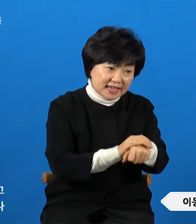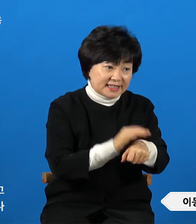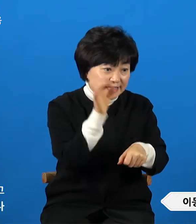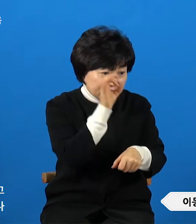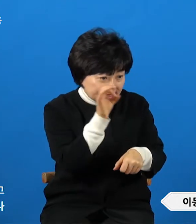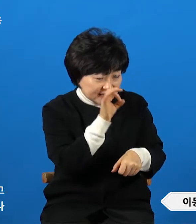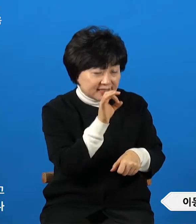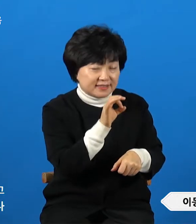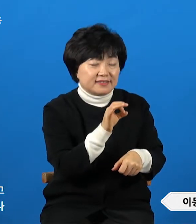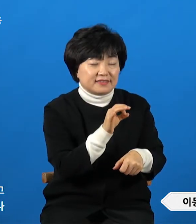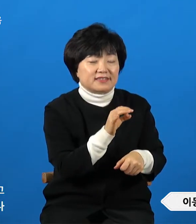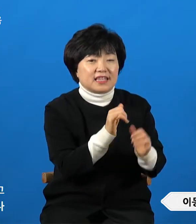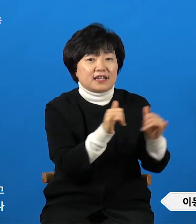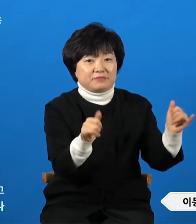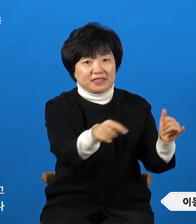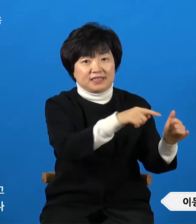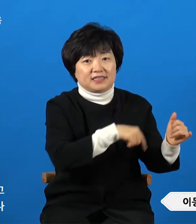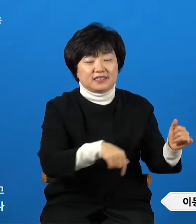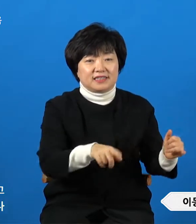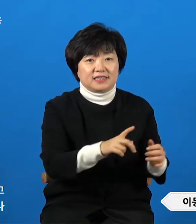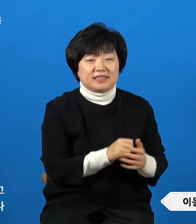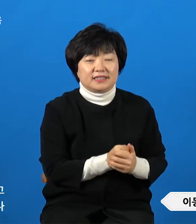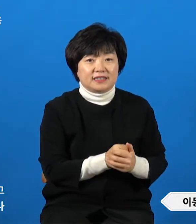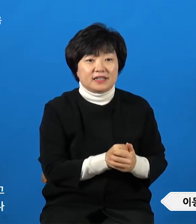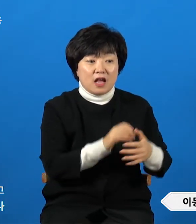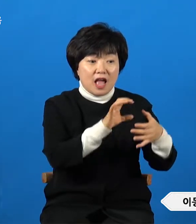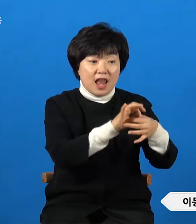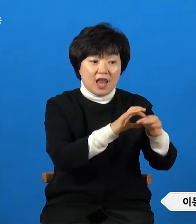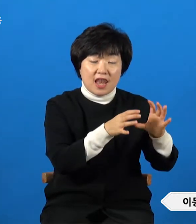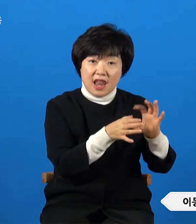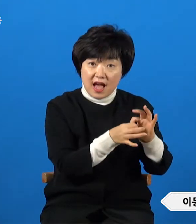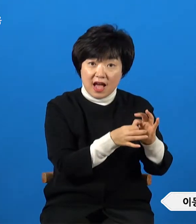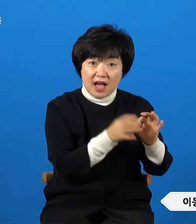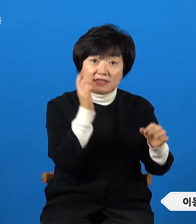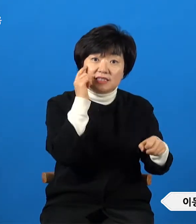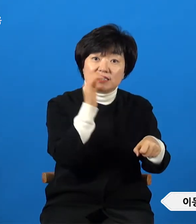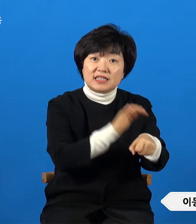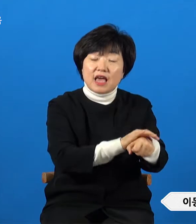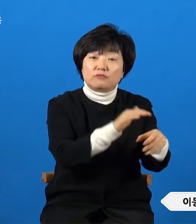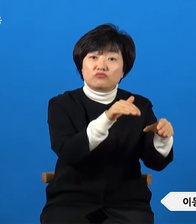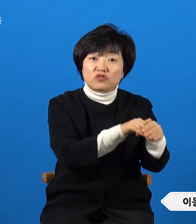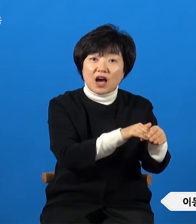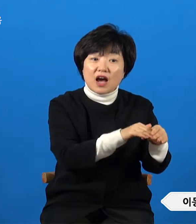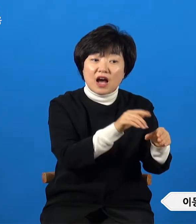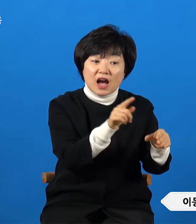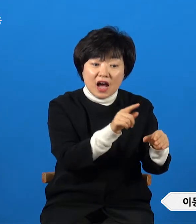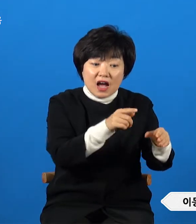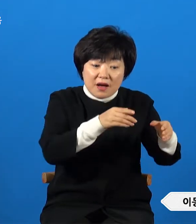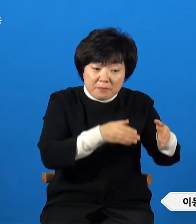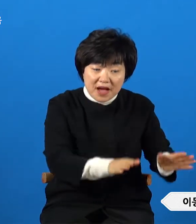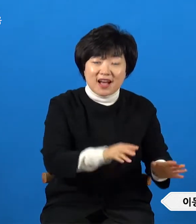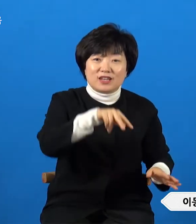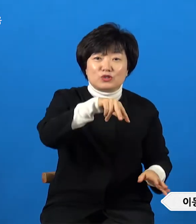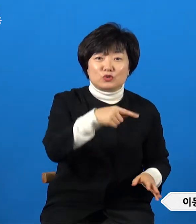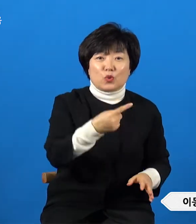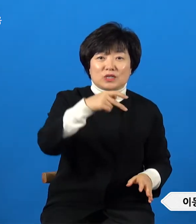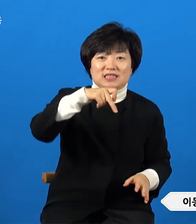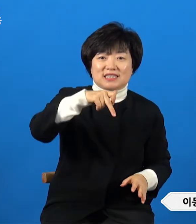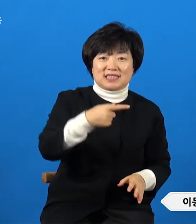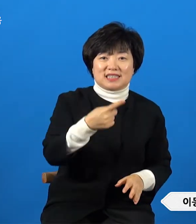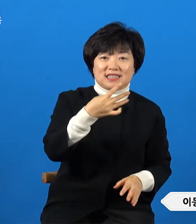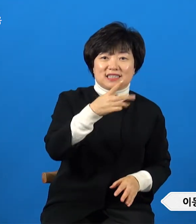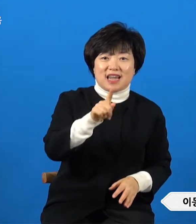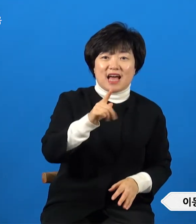대표적인 민족이고 문명이었습니다. 자, 헬라의 이 지혜 문화가 바로 소크라테스를 낳고 플라톤을 낳지